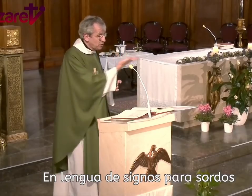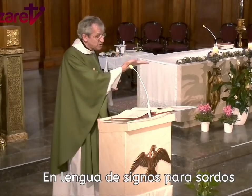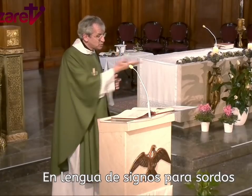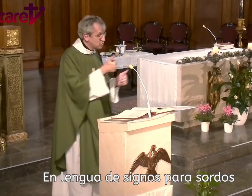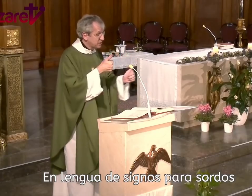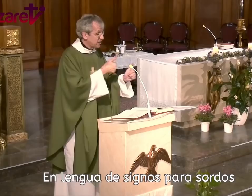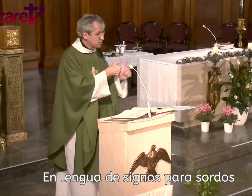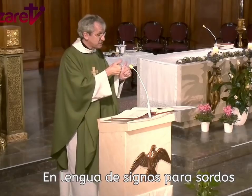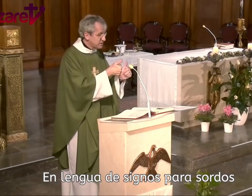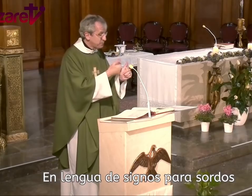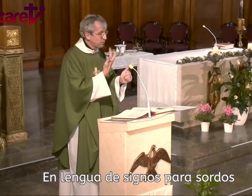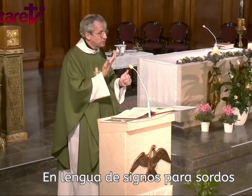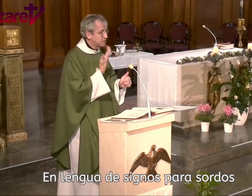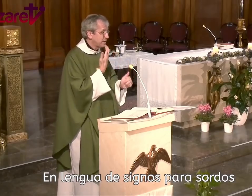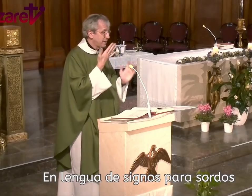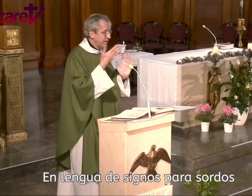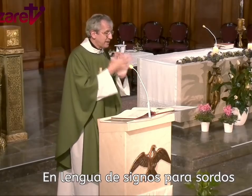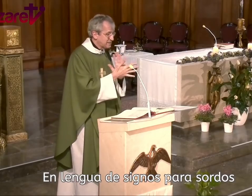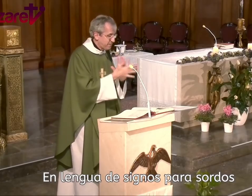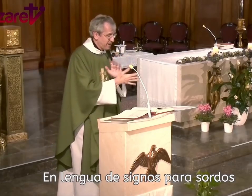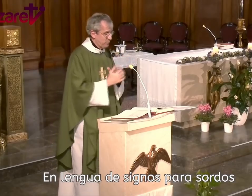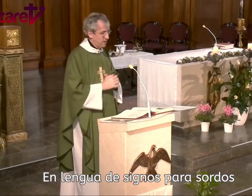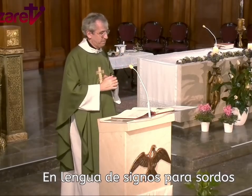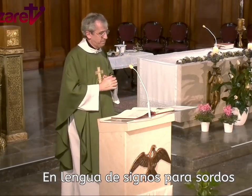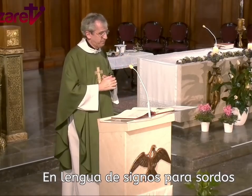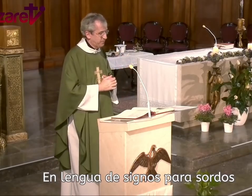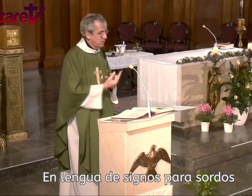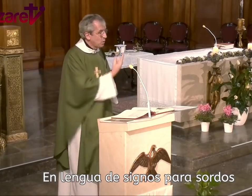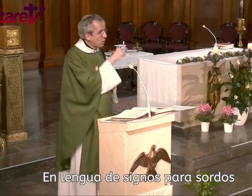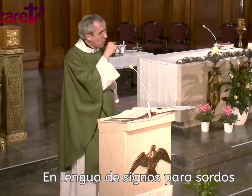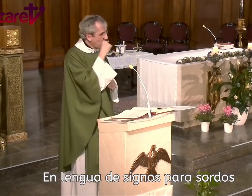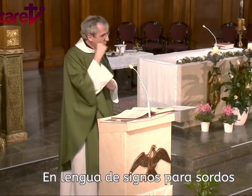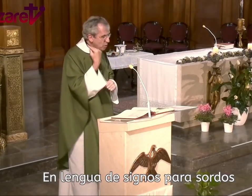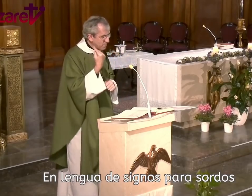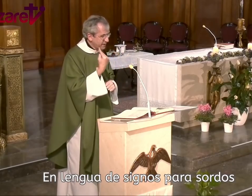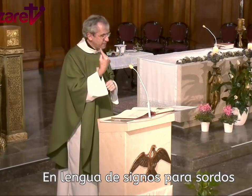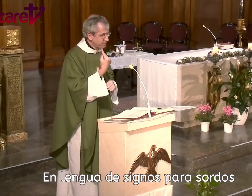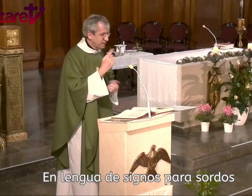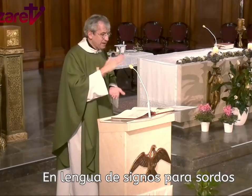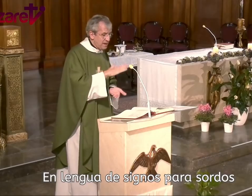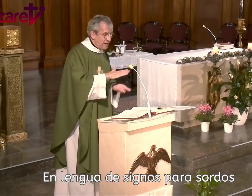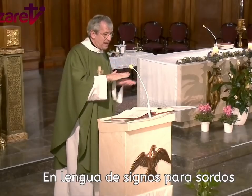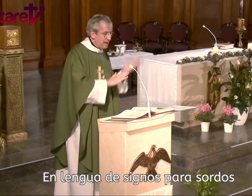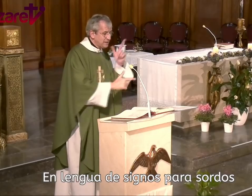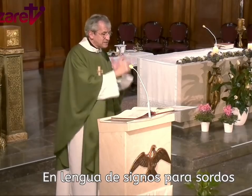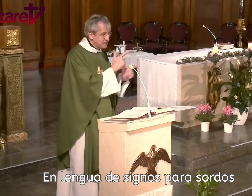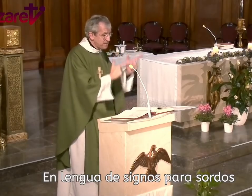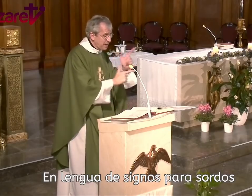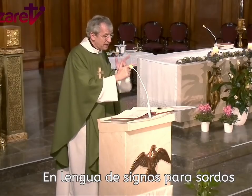Jesús a sus discípulos esta parábola Un hombre al irse de viaje